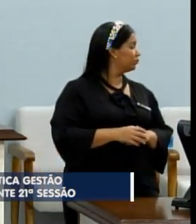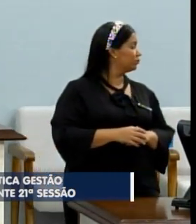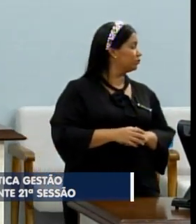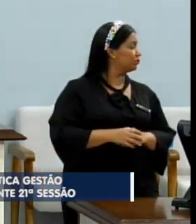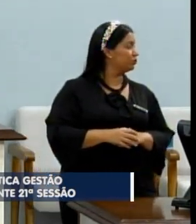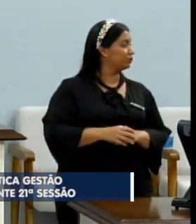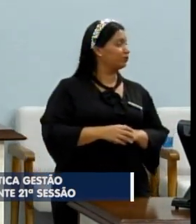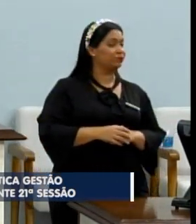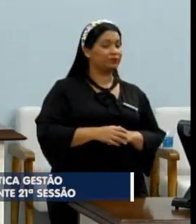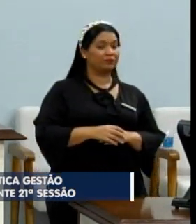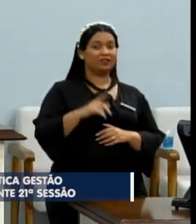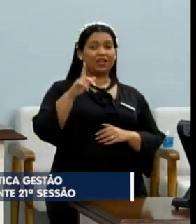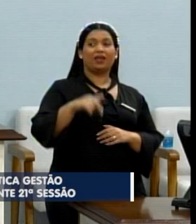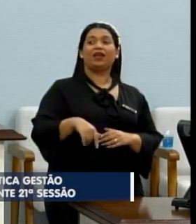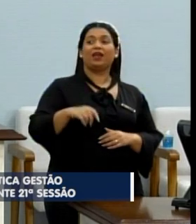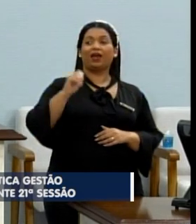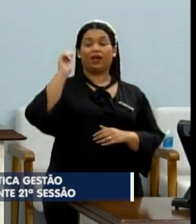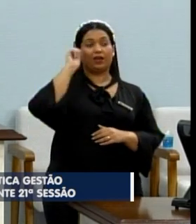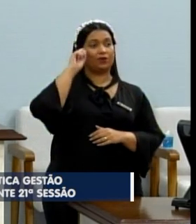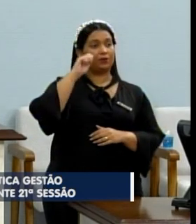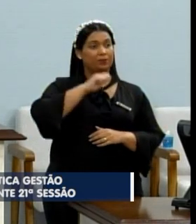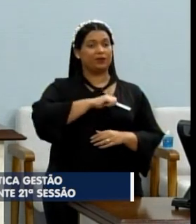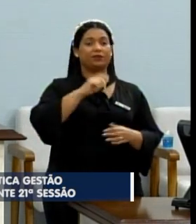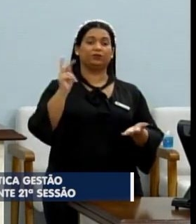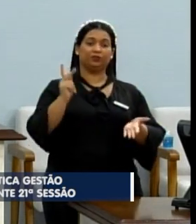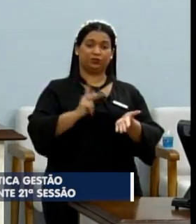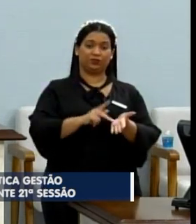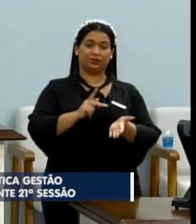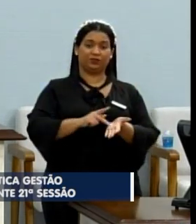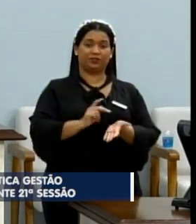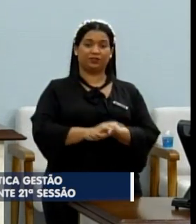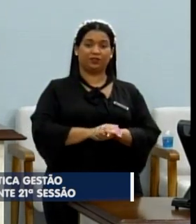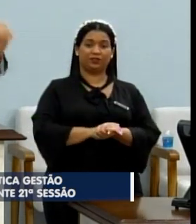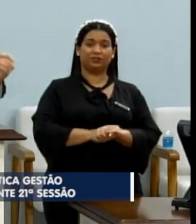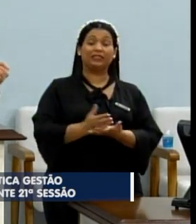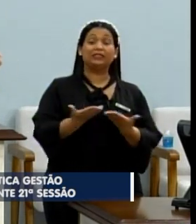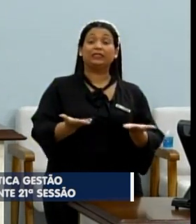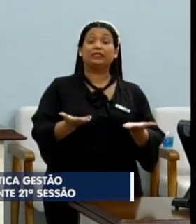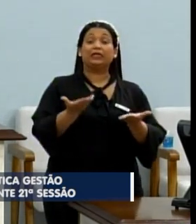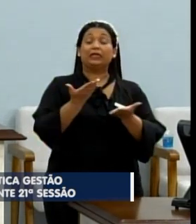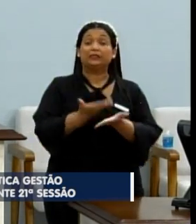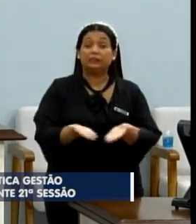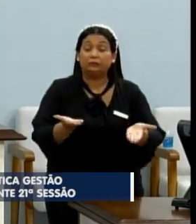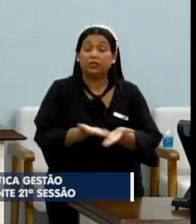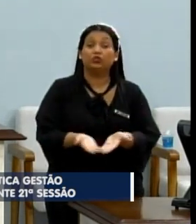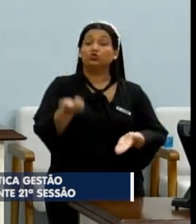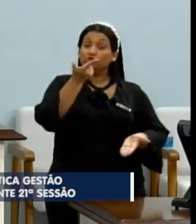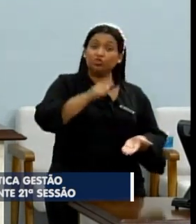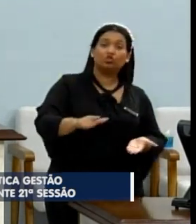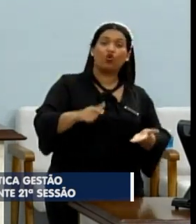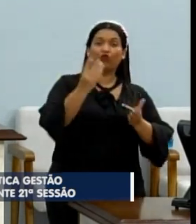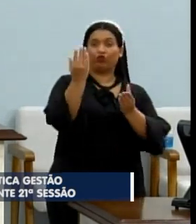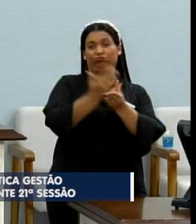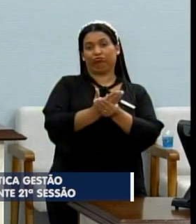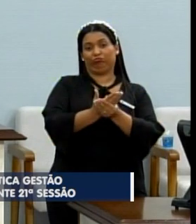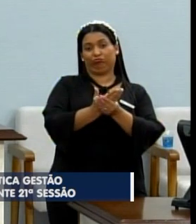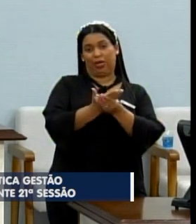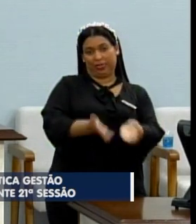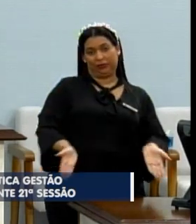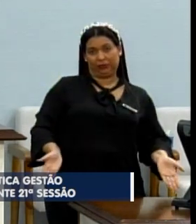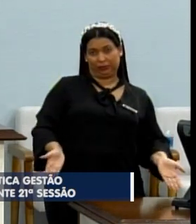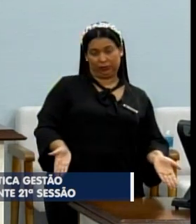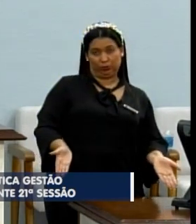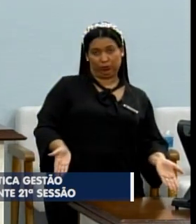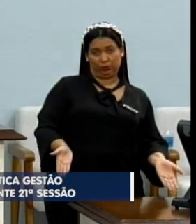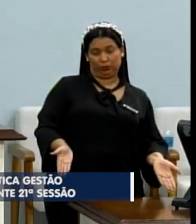Essa é a Rio Preto de verdade e eles perderam mais uma ação Qual que é a ação dessa